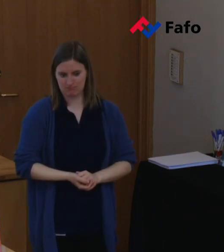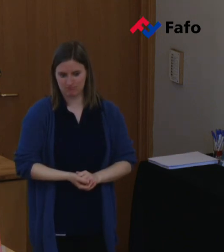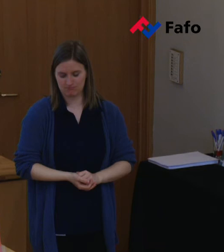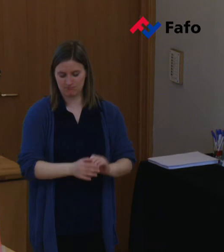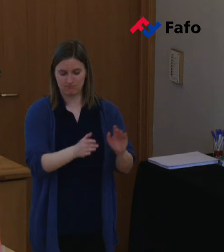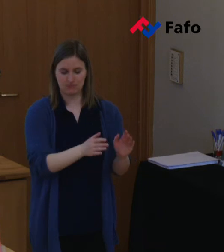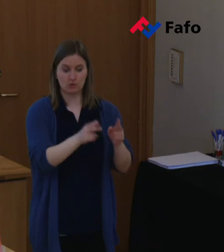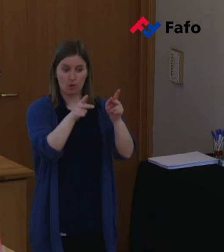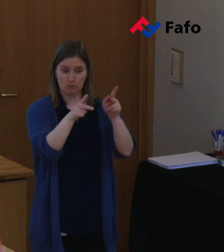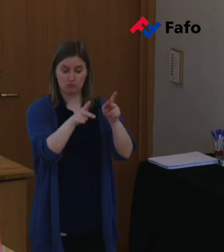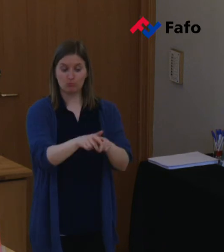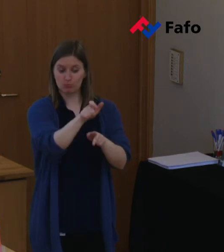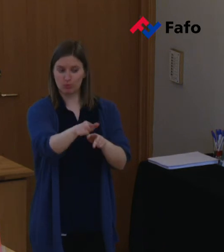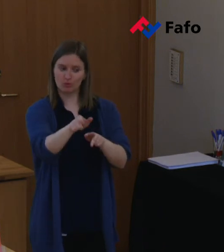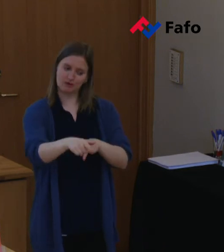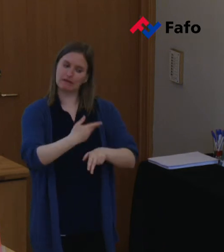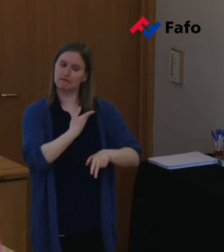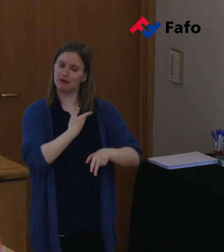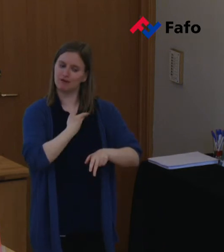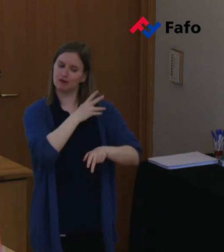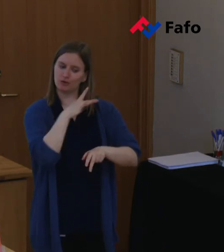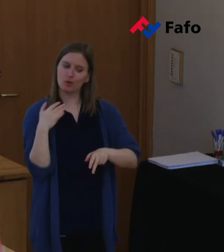Så brukerne veldig fornøyd